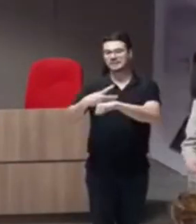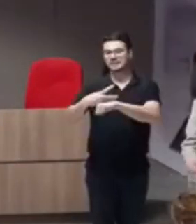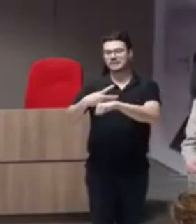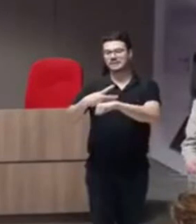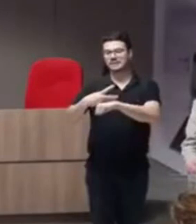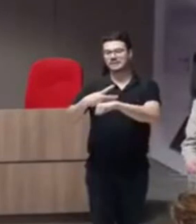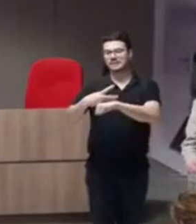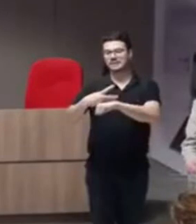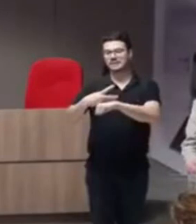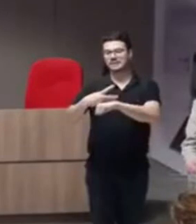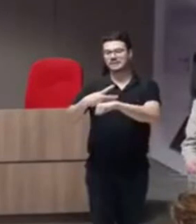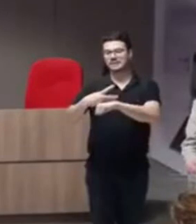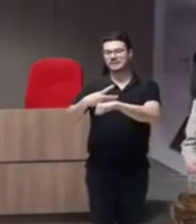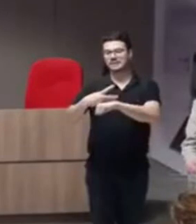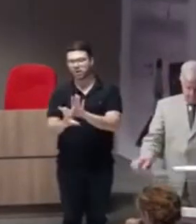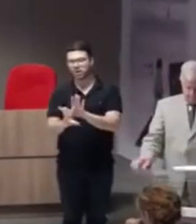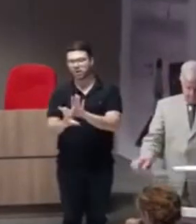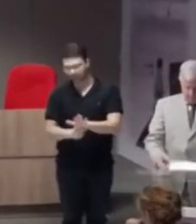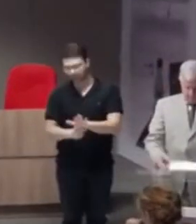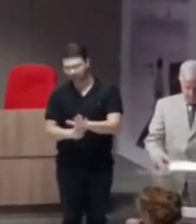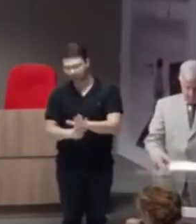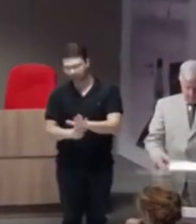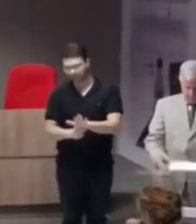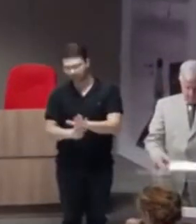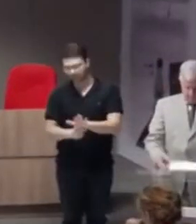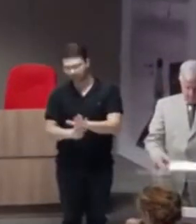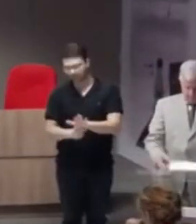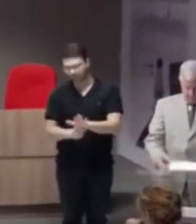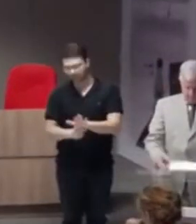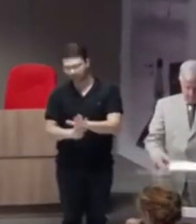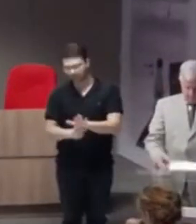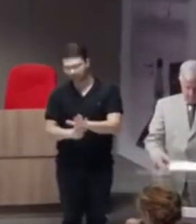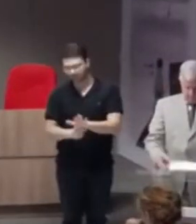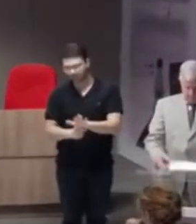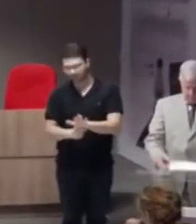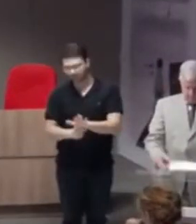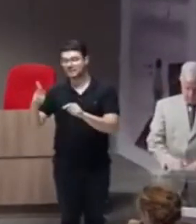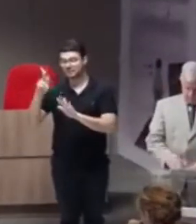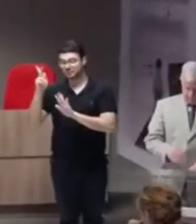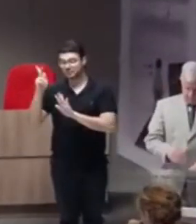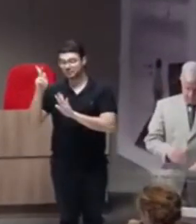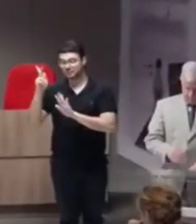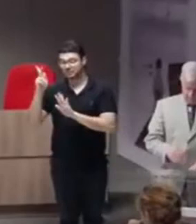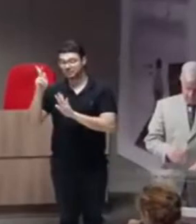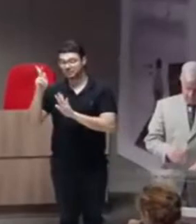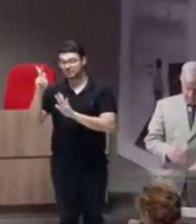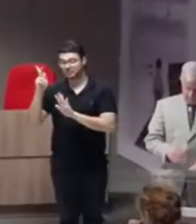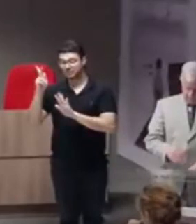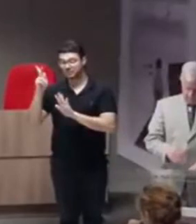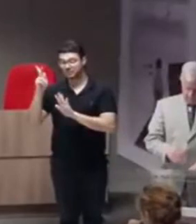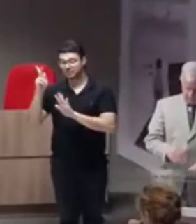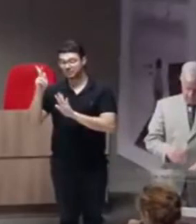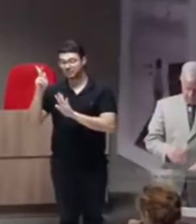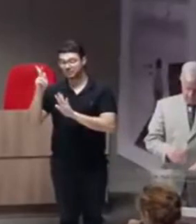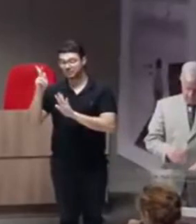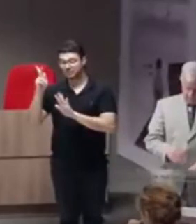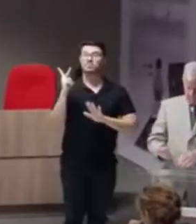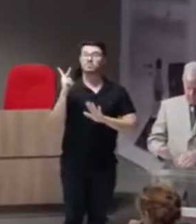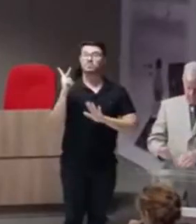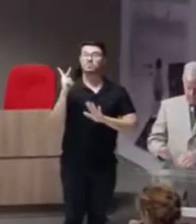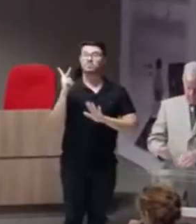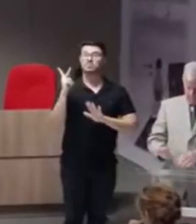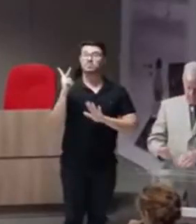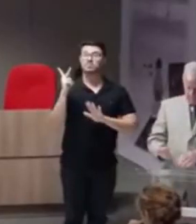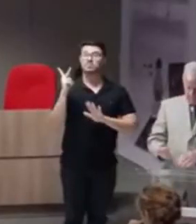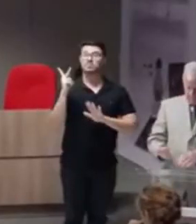3 eixos, o que nos interessa neste momento é exatamente o projeto Saúde na Saúde. O que é o projeto Saúde na